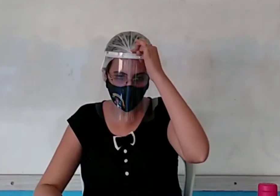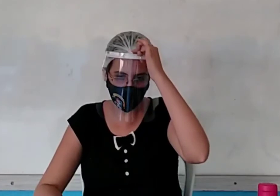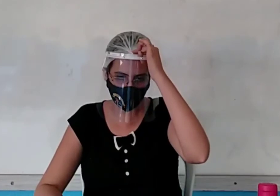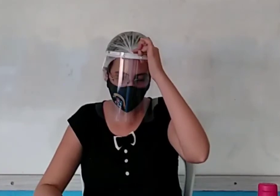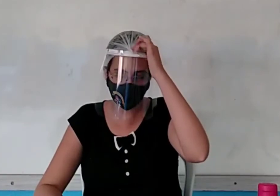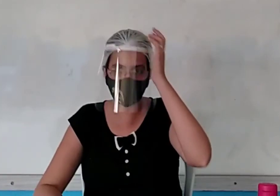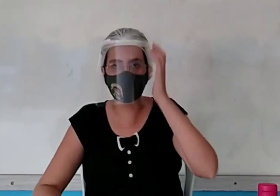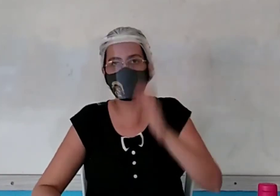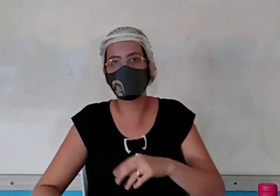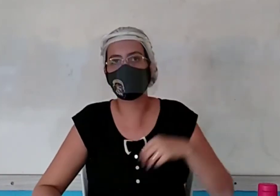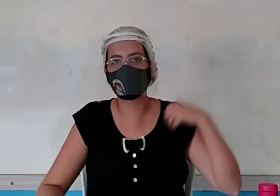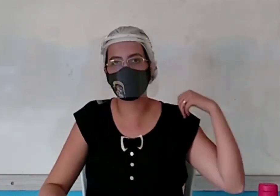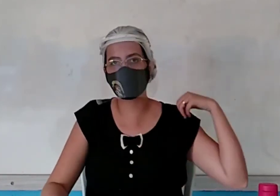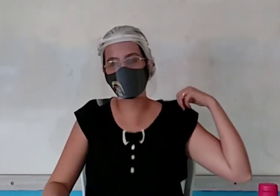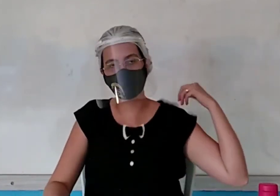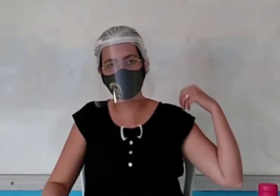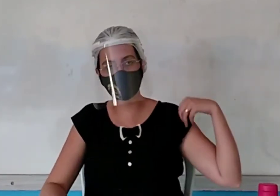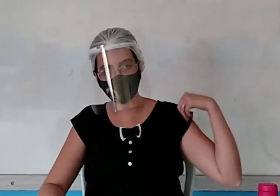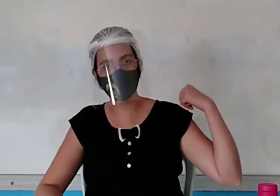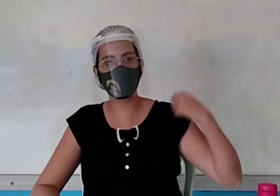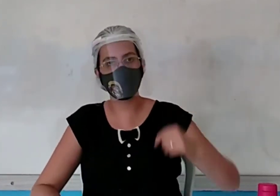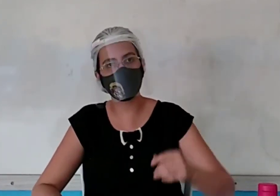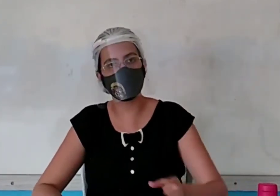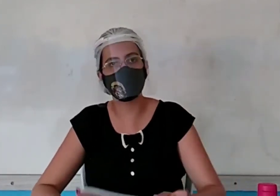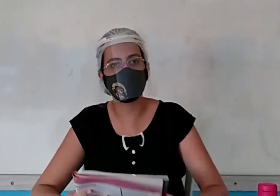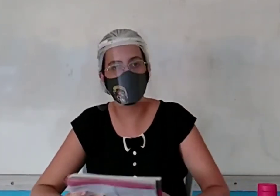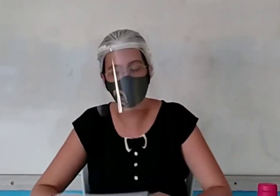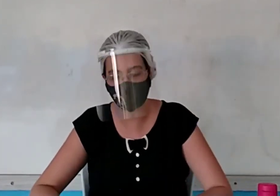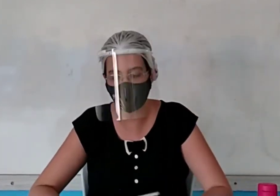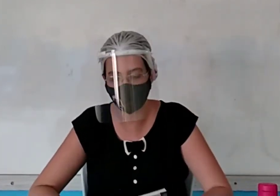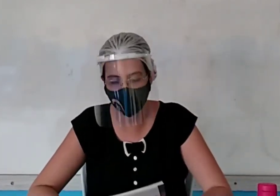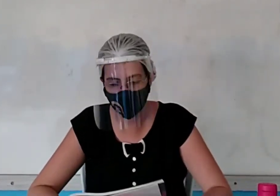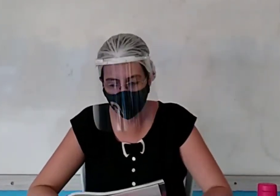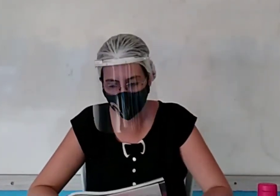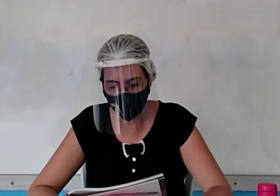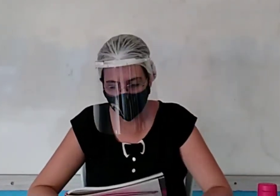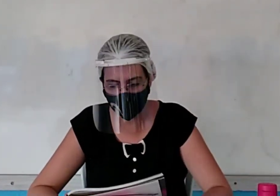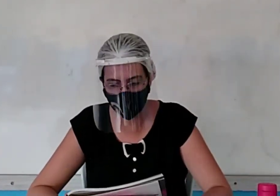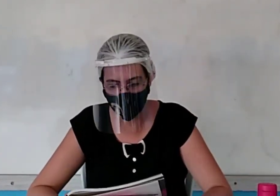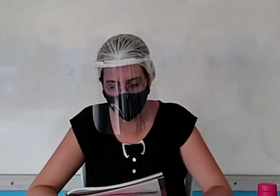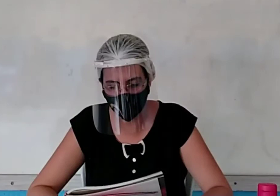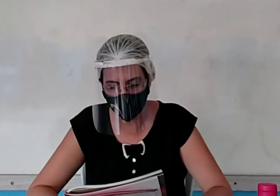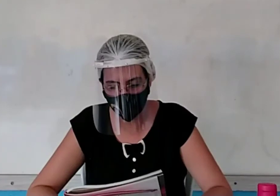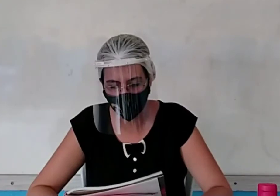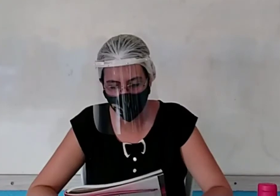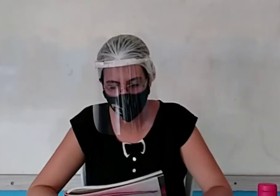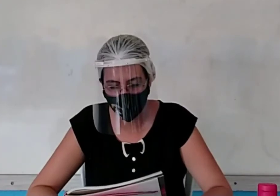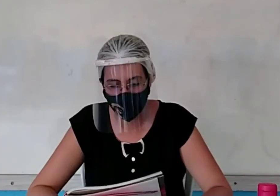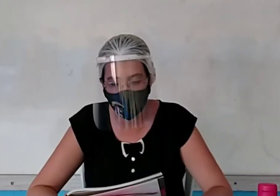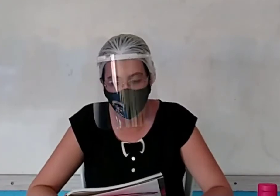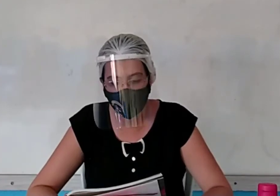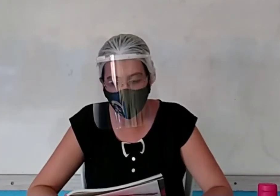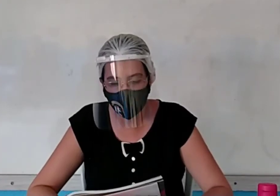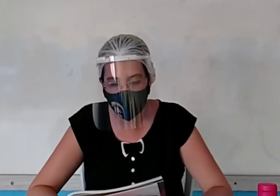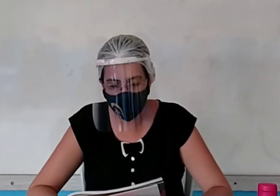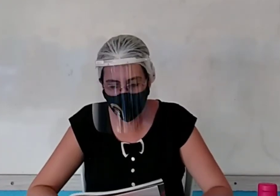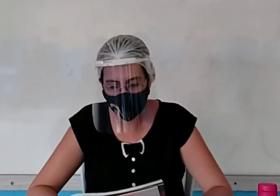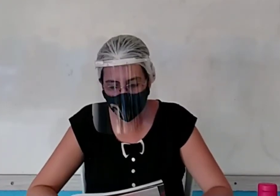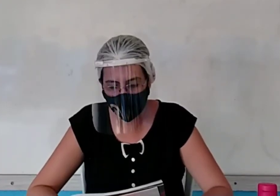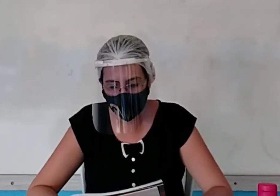desatenta, pode ser que o reflexo não seja o suficiente. E aí, acaba ocasionando um acidente. Se for dar um passeio com